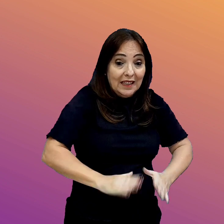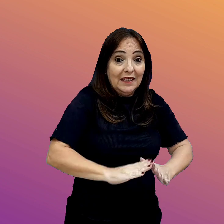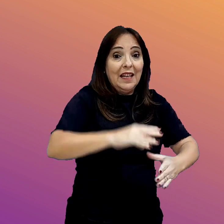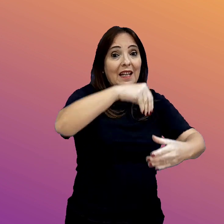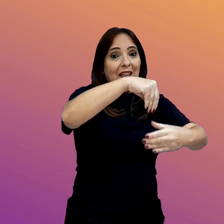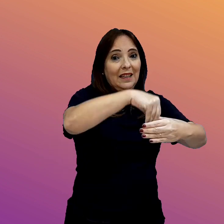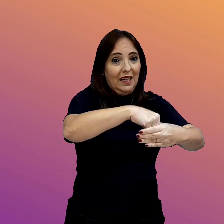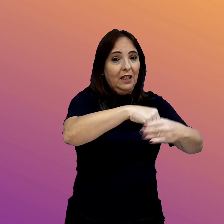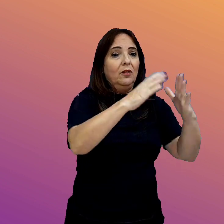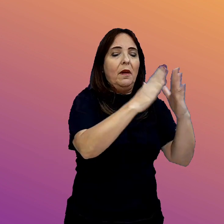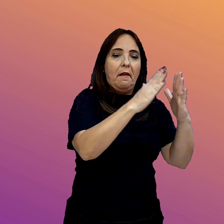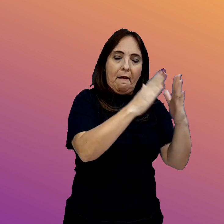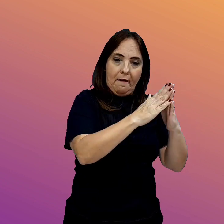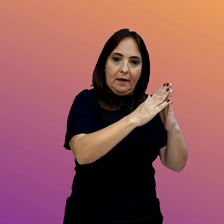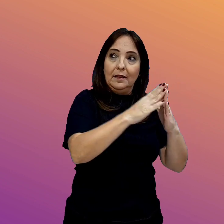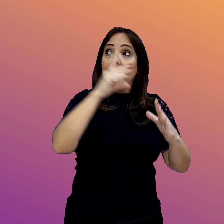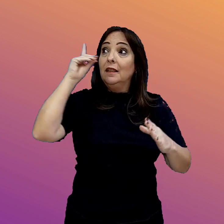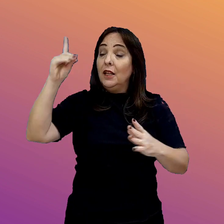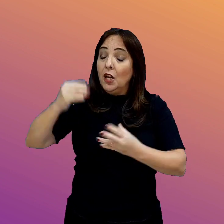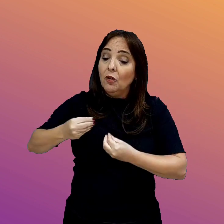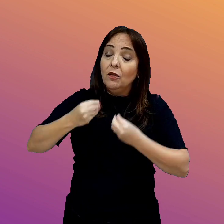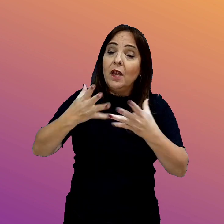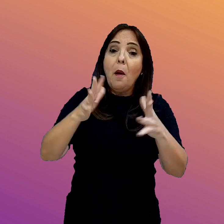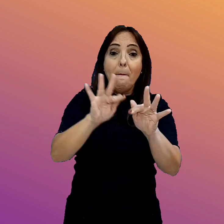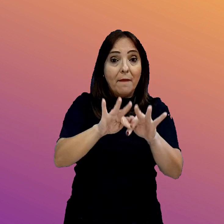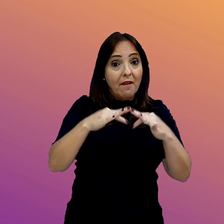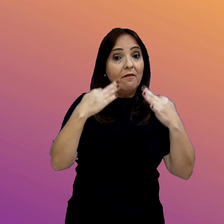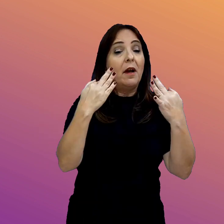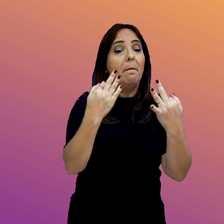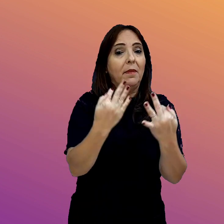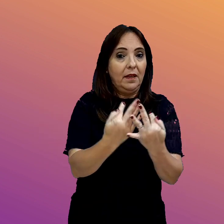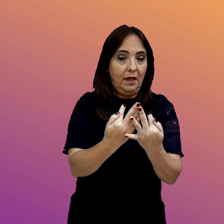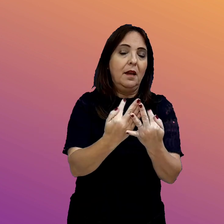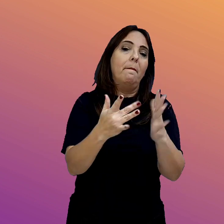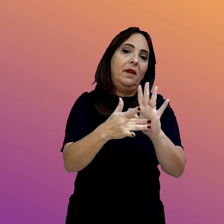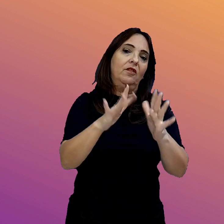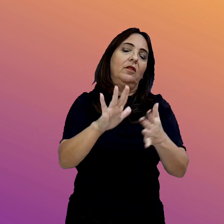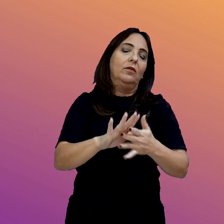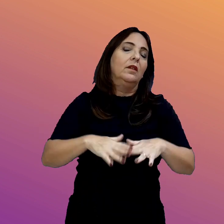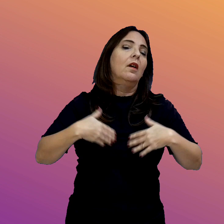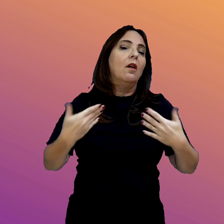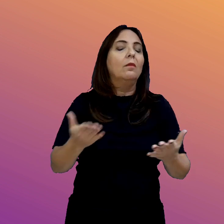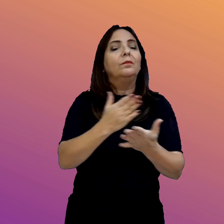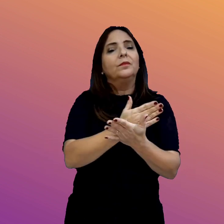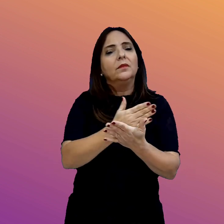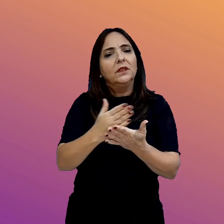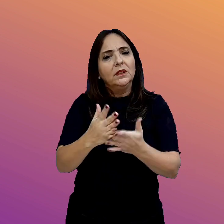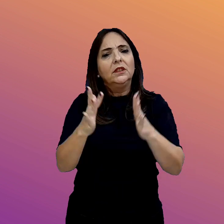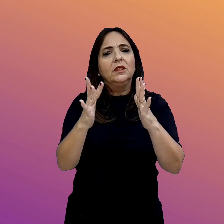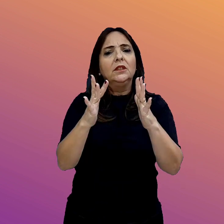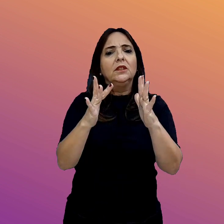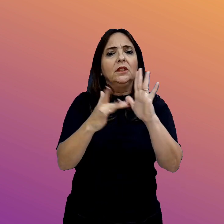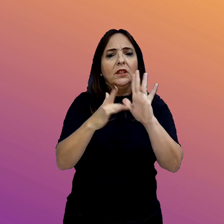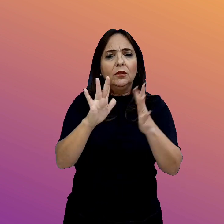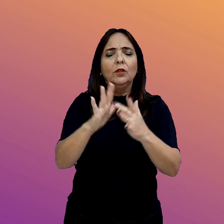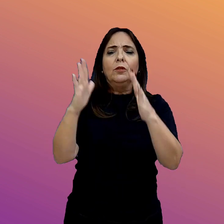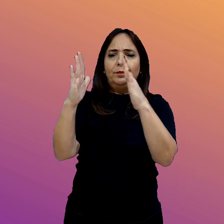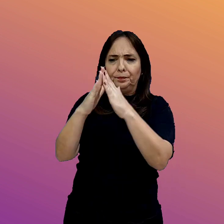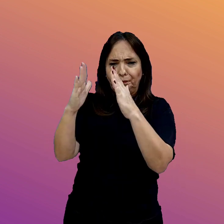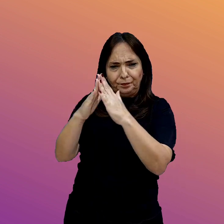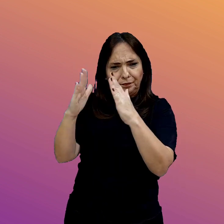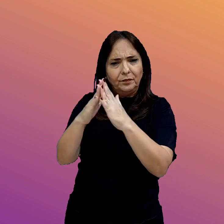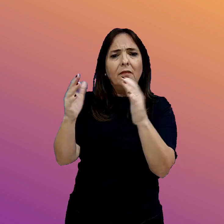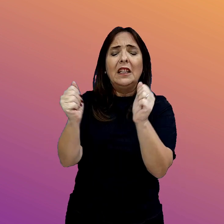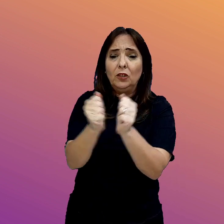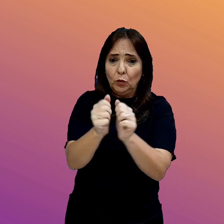para Jesus ser educado. Então, desde o início, desde quando Jesus nasceu, ele morou em uma família e passou boa parte da